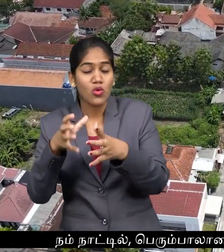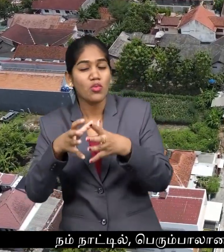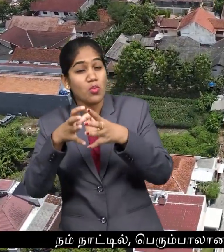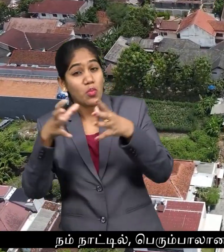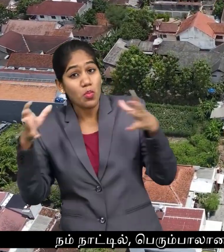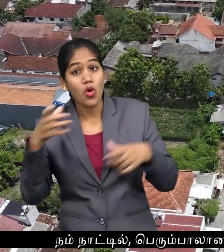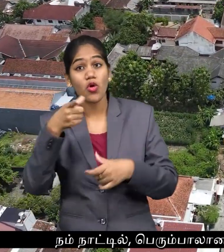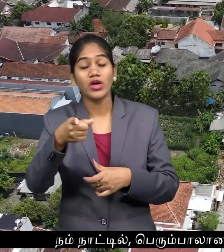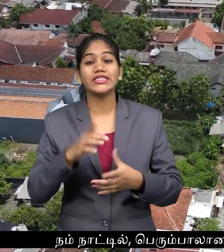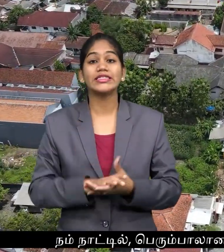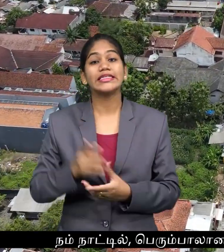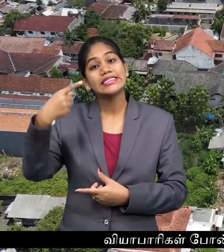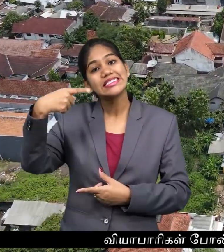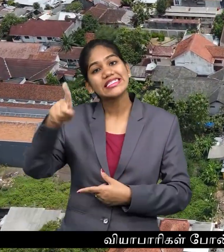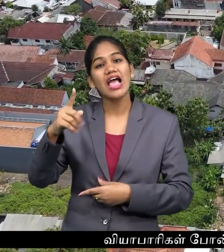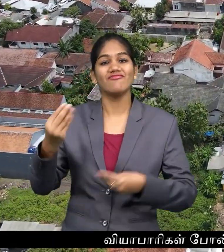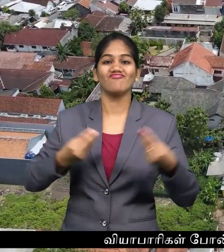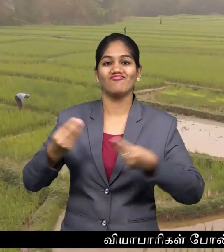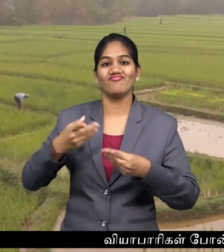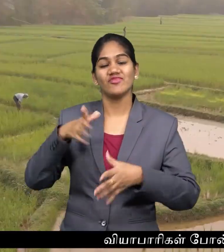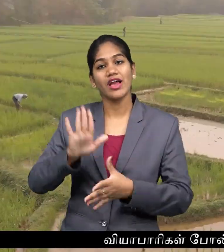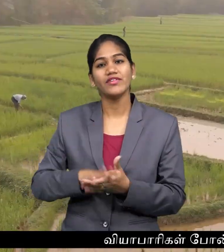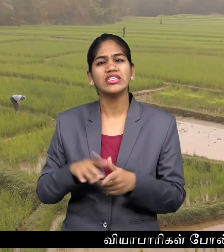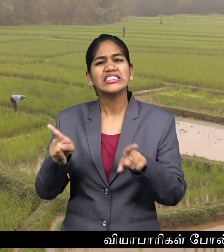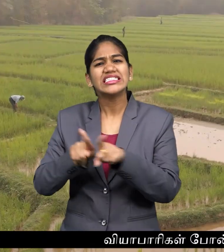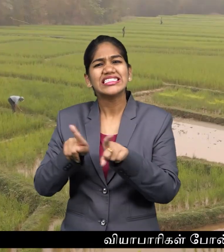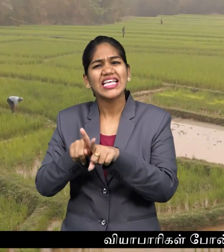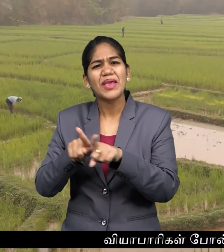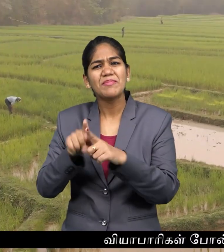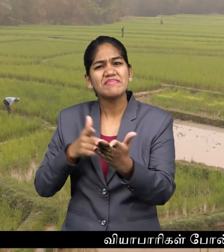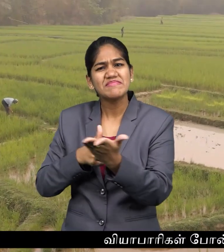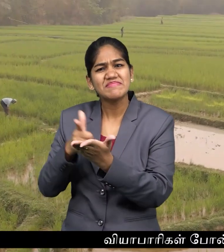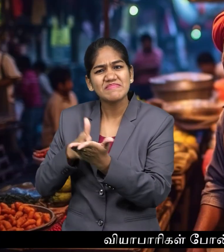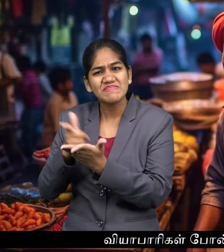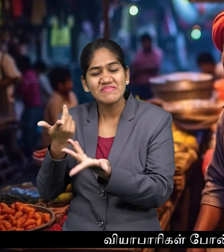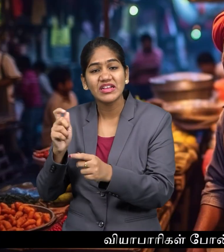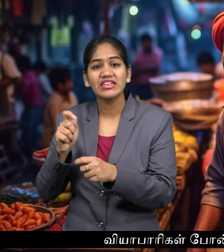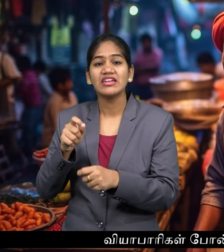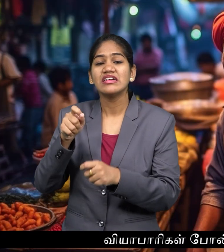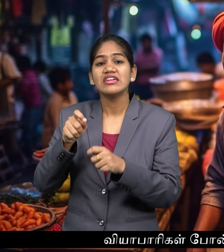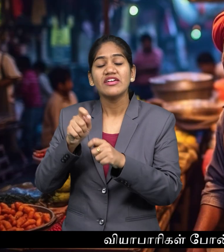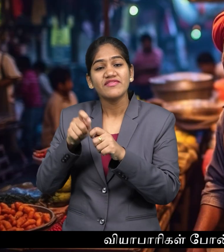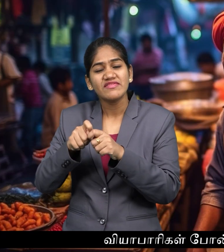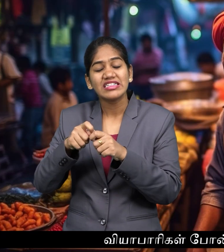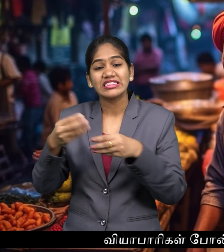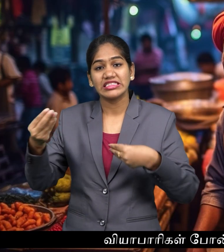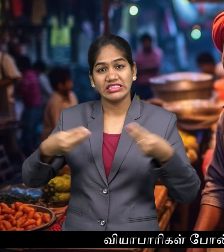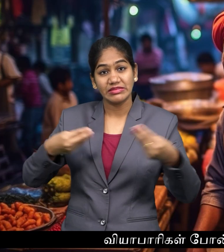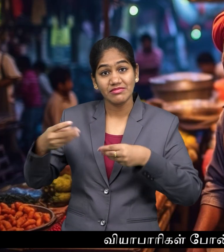விவசாயிகள், கடைக்காரர்கள், வியாபாரிகள் போன்ற சுயதொழில் செய்கிறார்கள்.